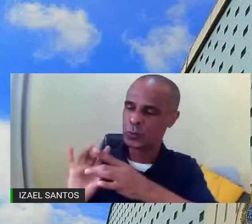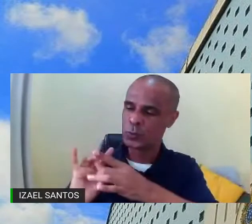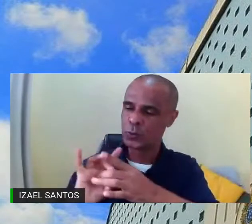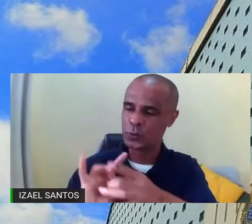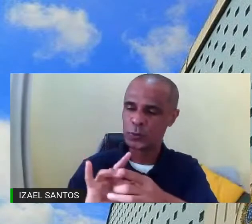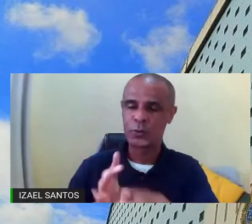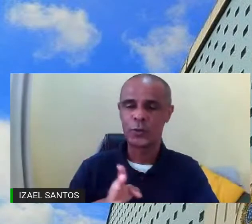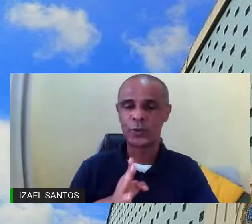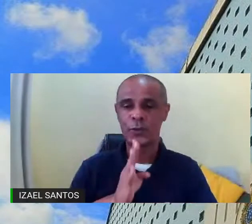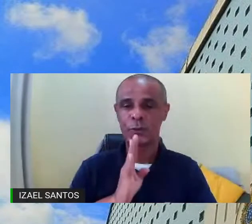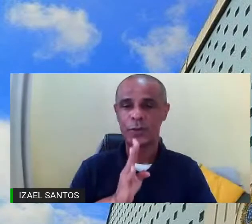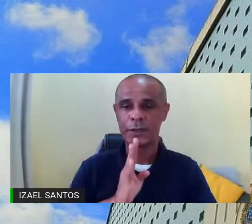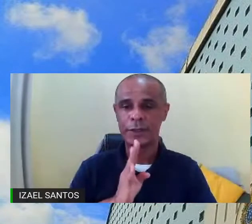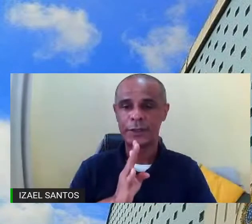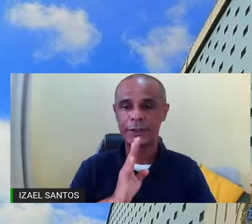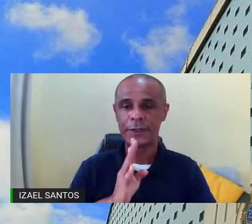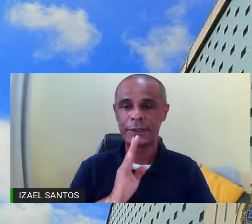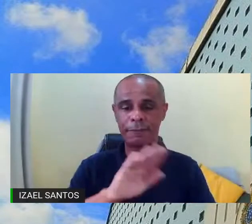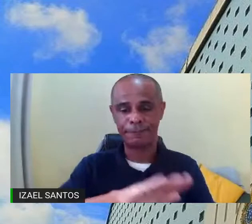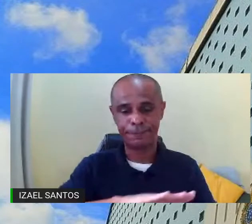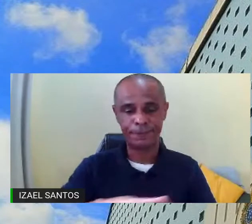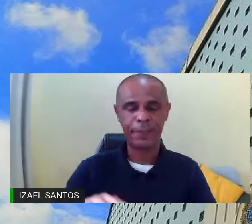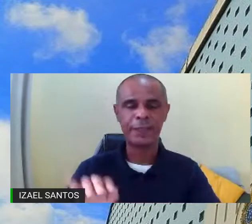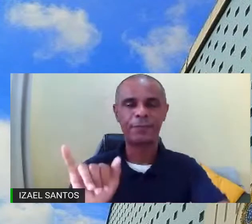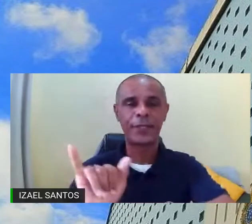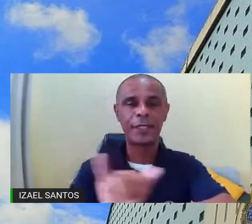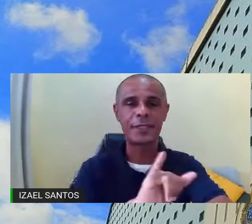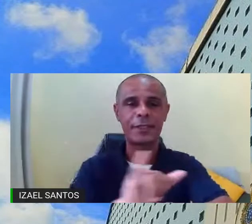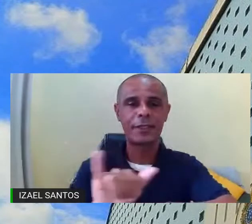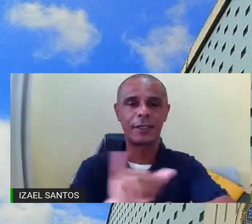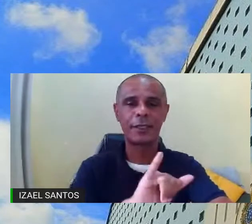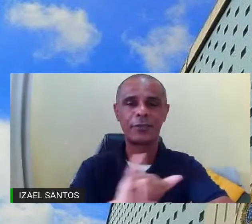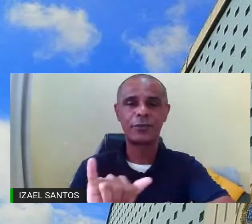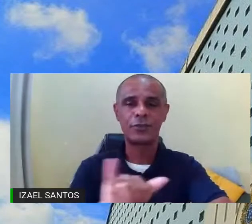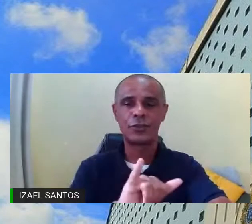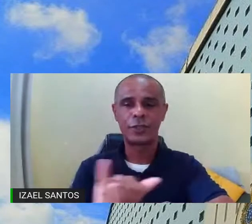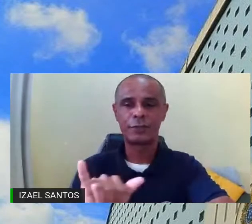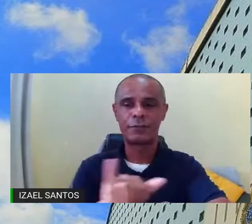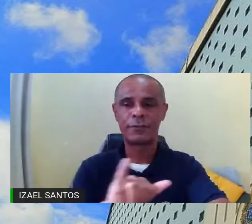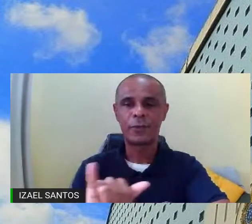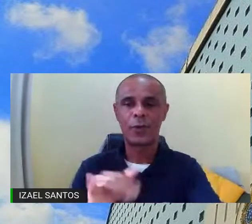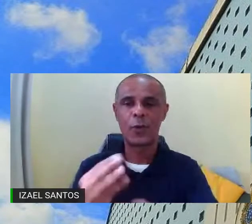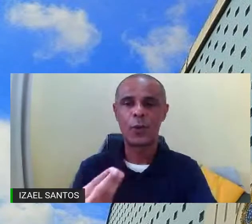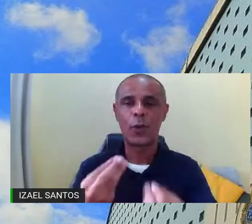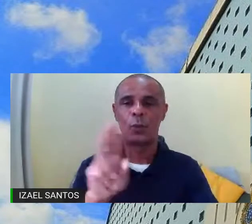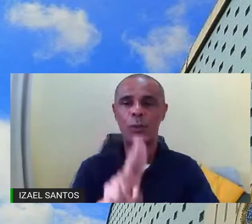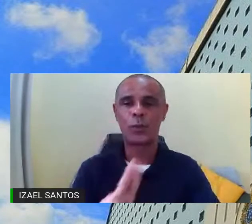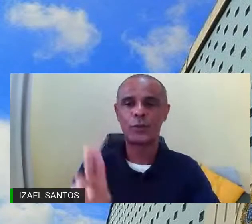Bom, aqui que estratégias de colaboração as DCNs aludem?